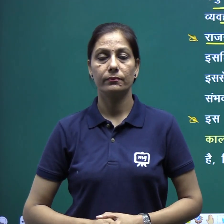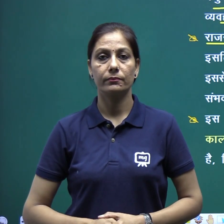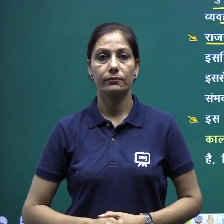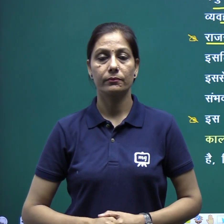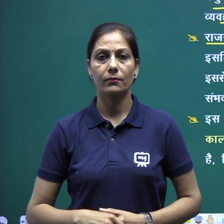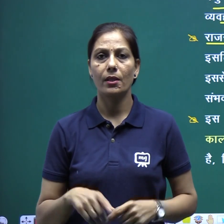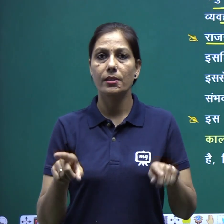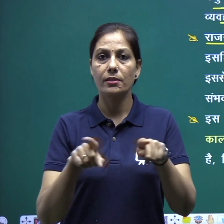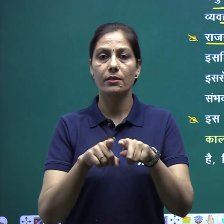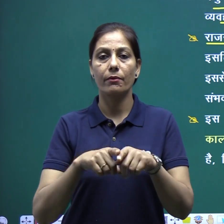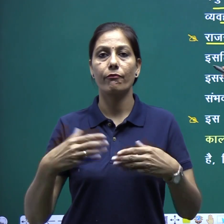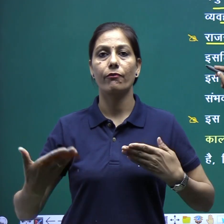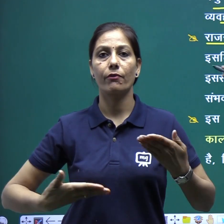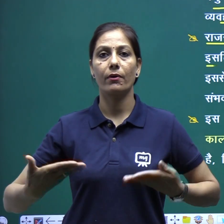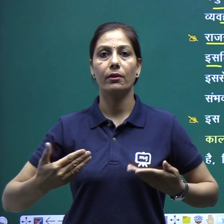समान व्यवहार